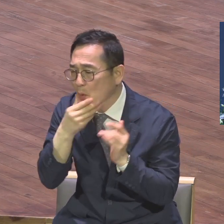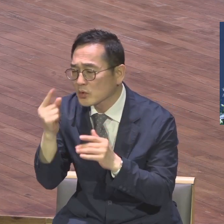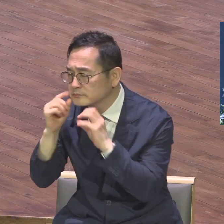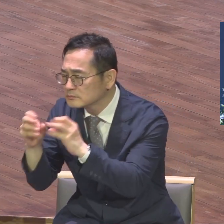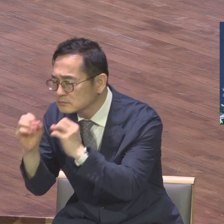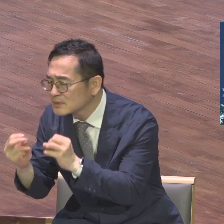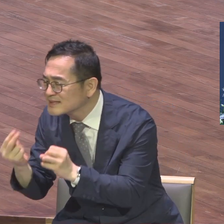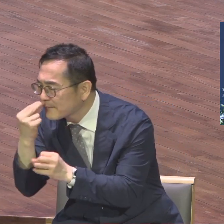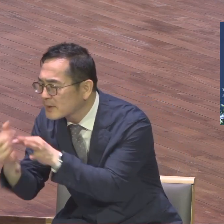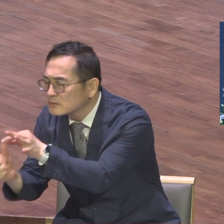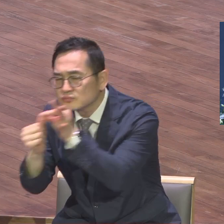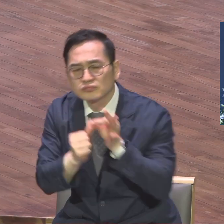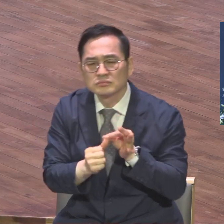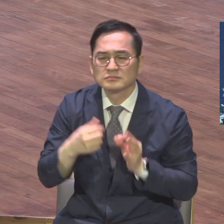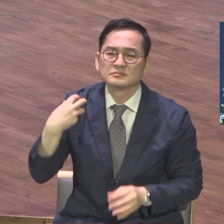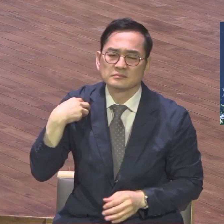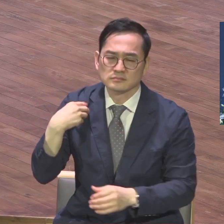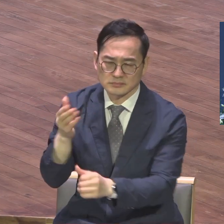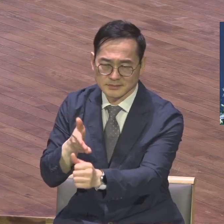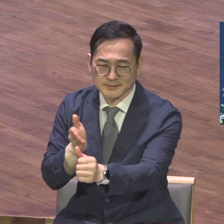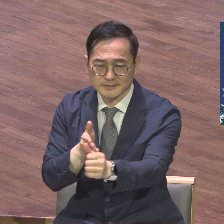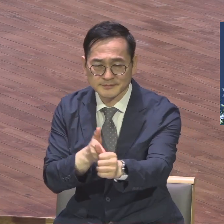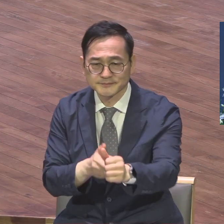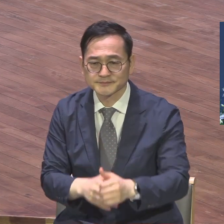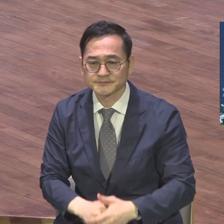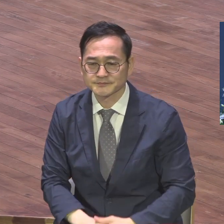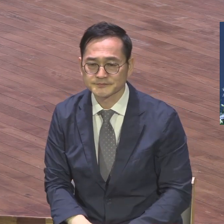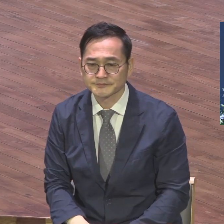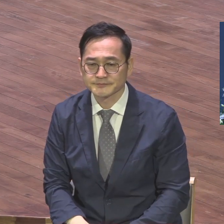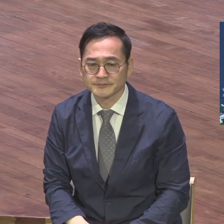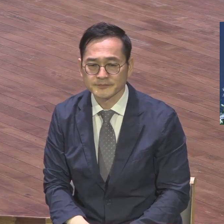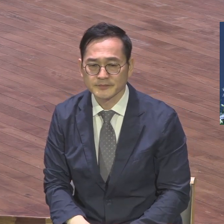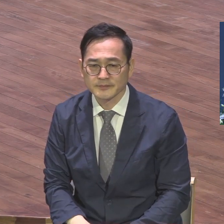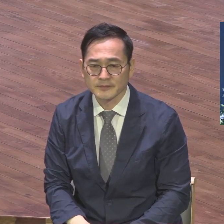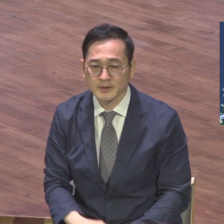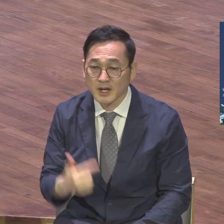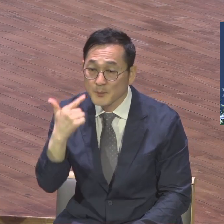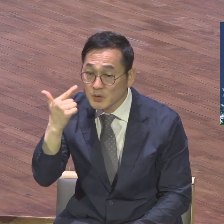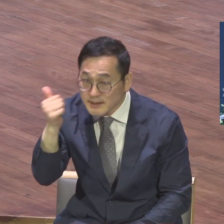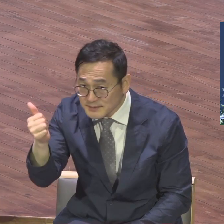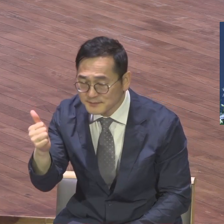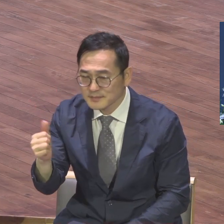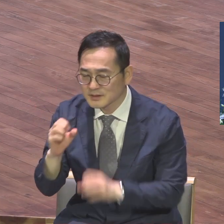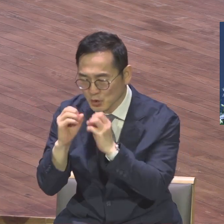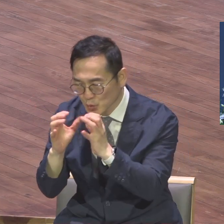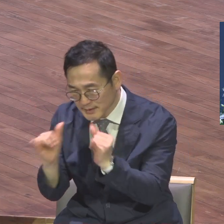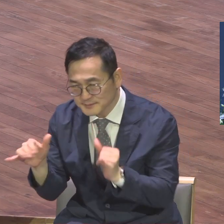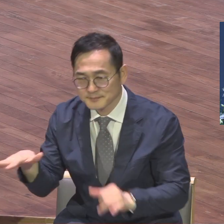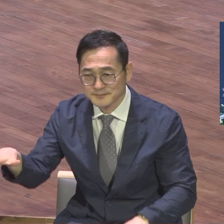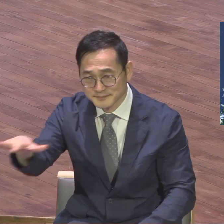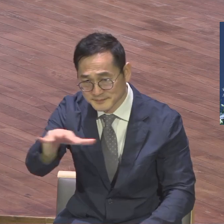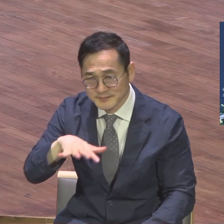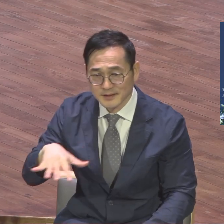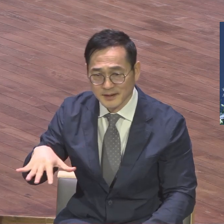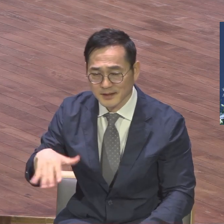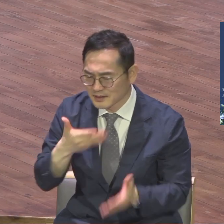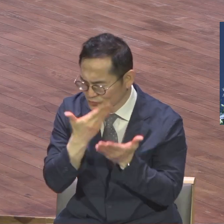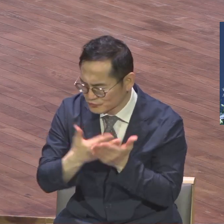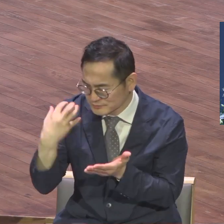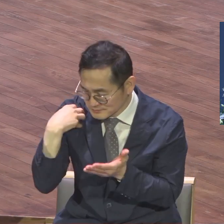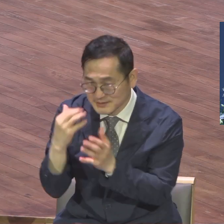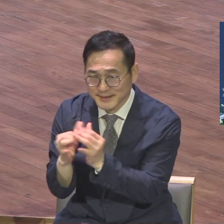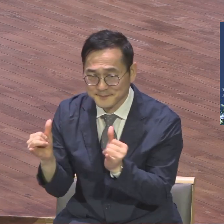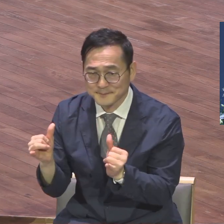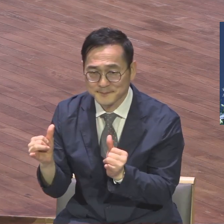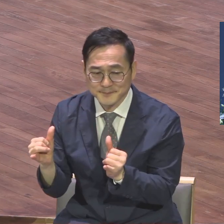우리 교육자잖아요. 교육자들이 섬기잖아요. 모든 우리 이